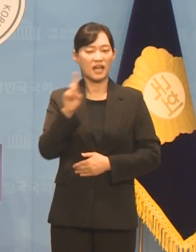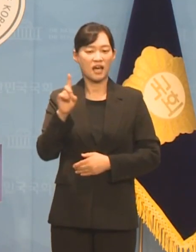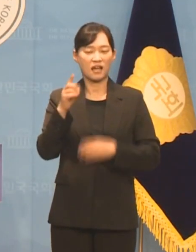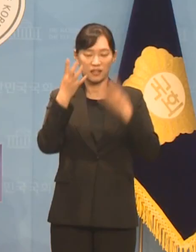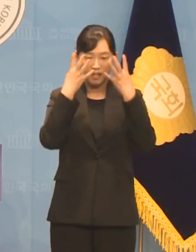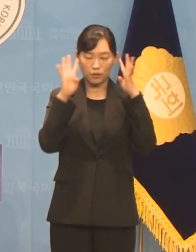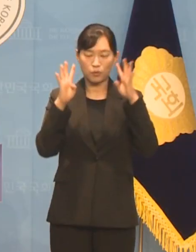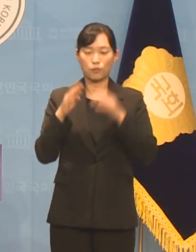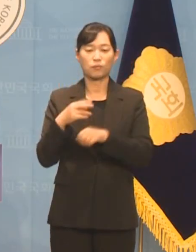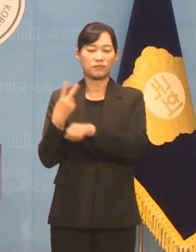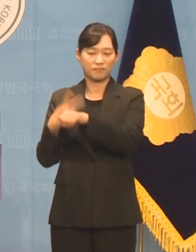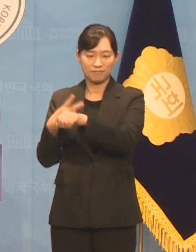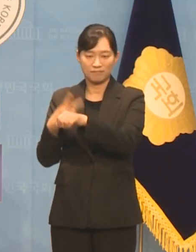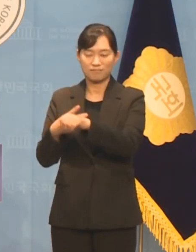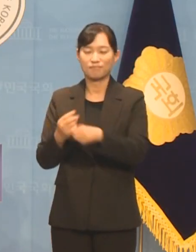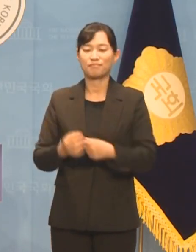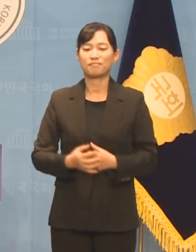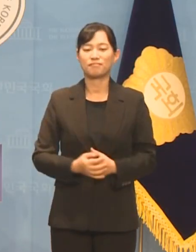윤홍식 교수이십니다.